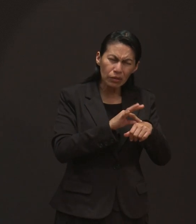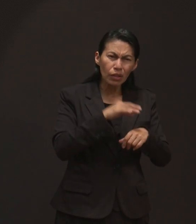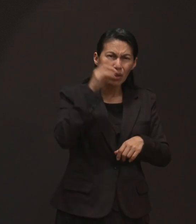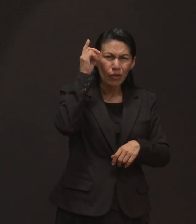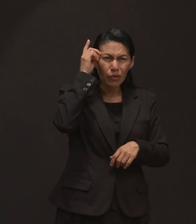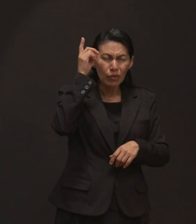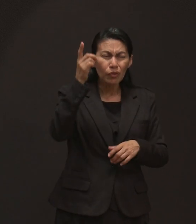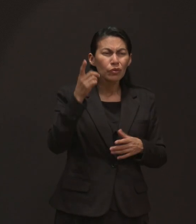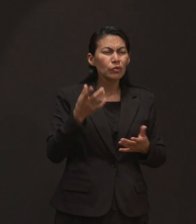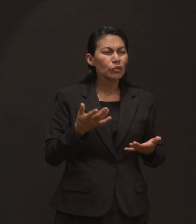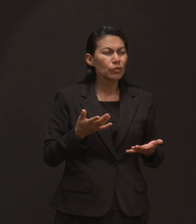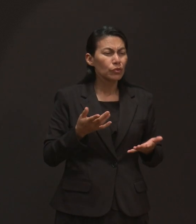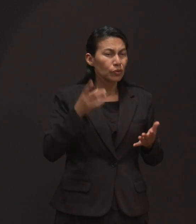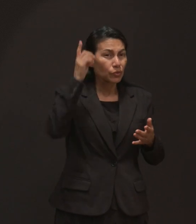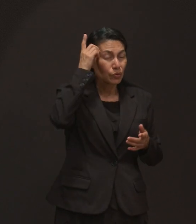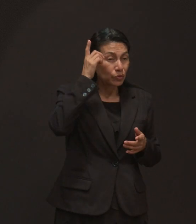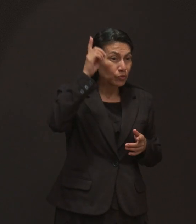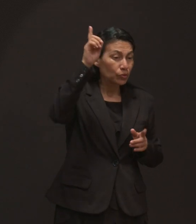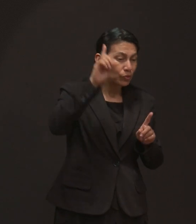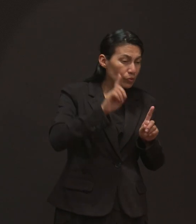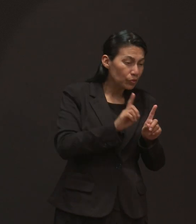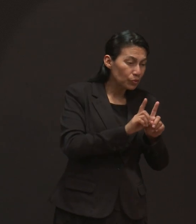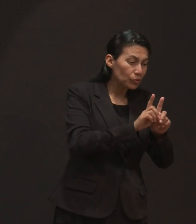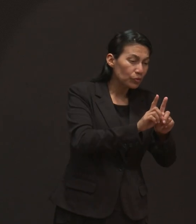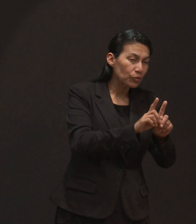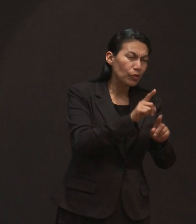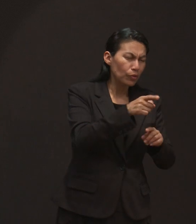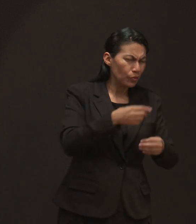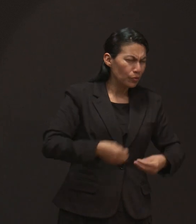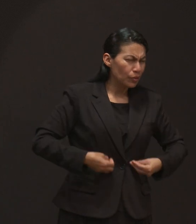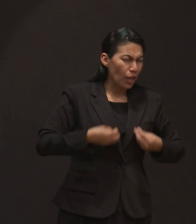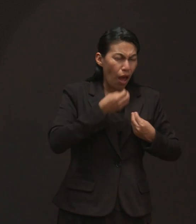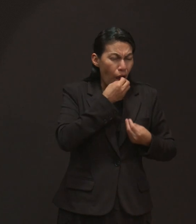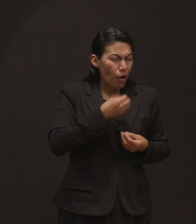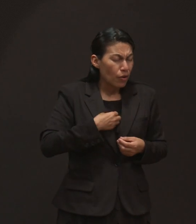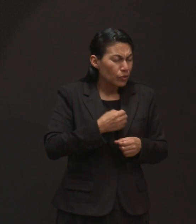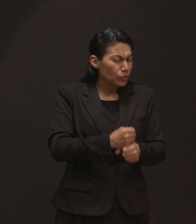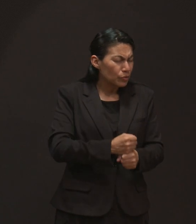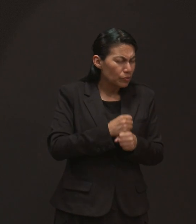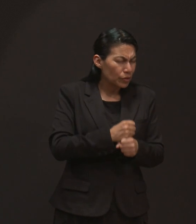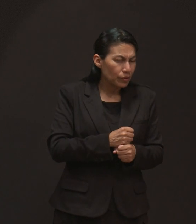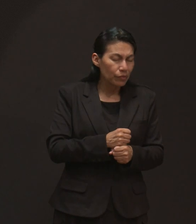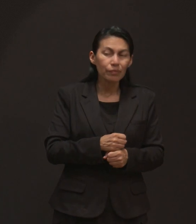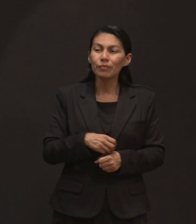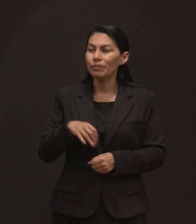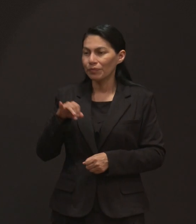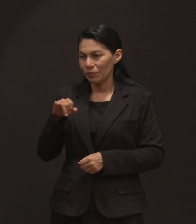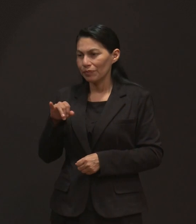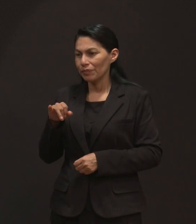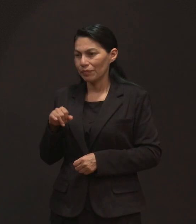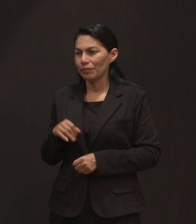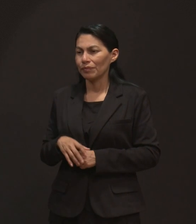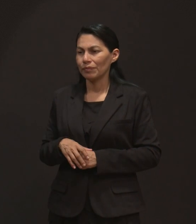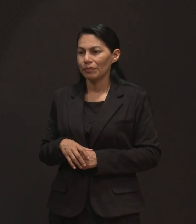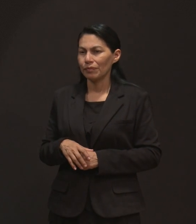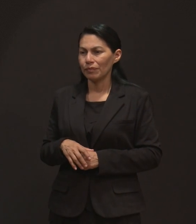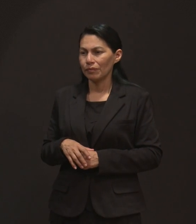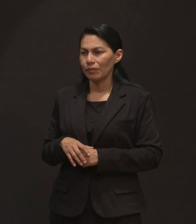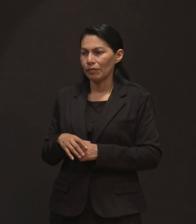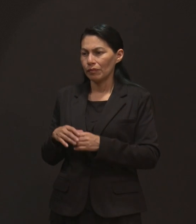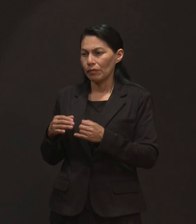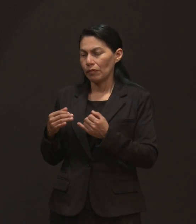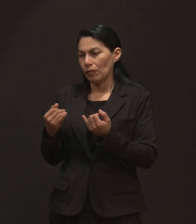hayas visto la manifestación de Dios en tu vida, en medio de la crisis. Sí, pues de